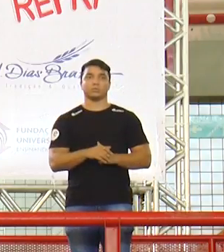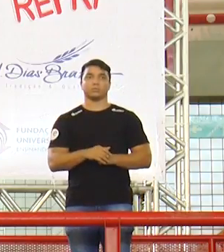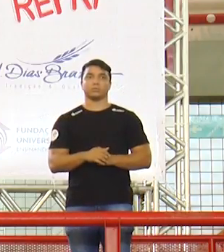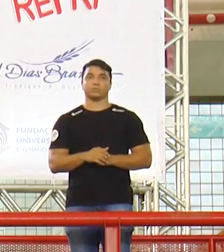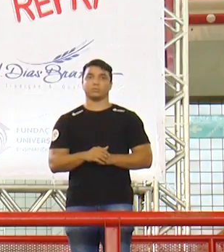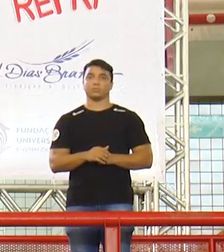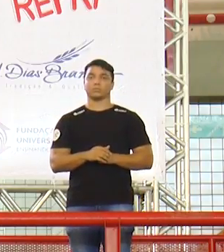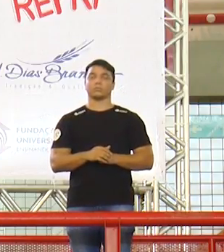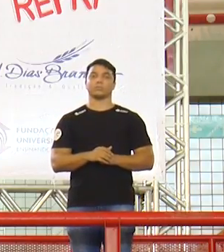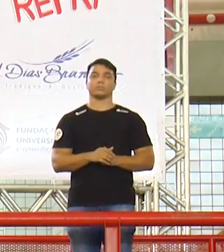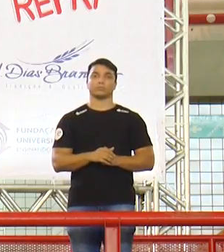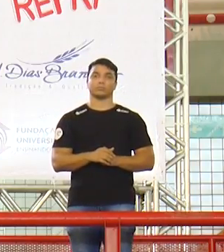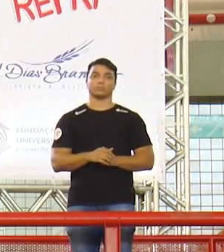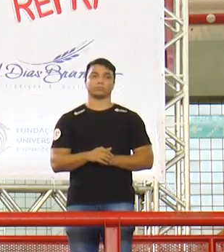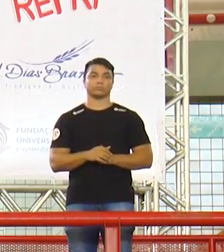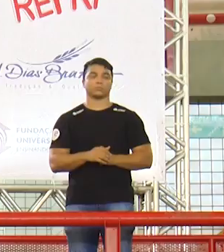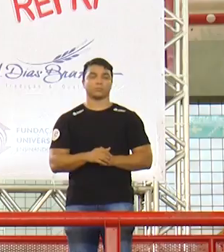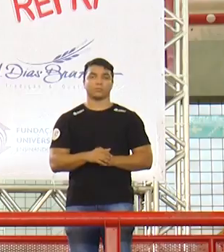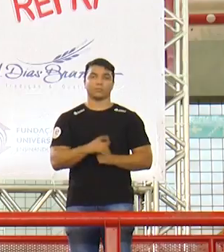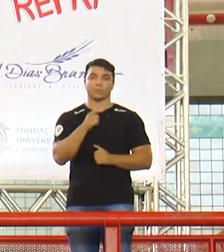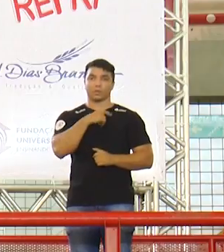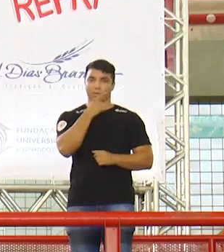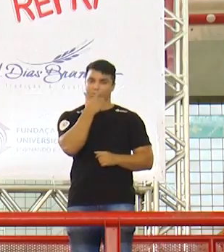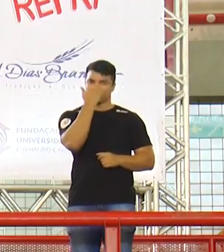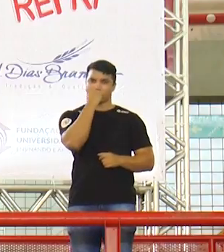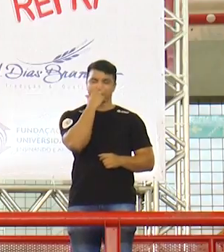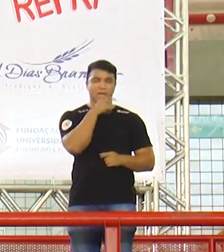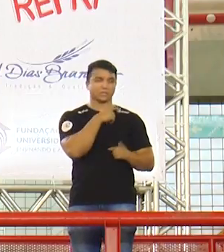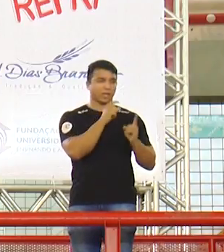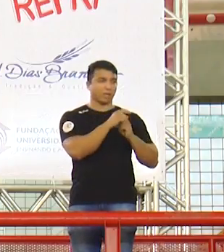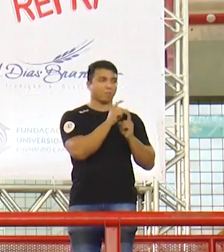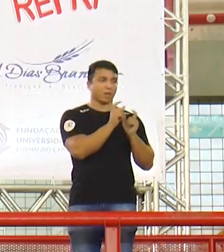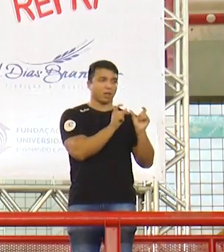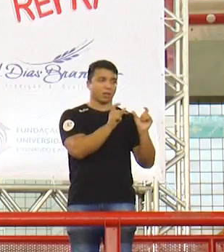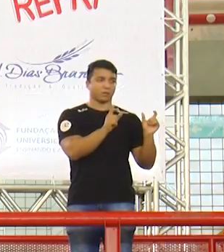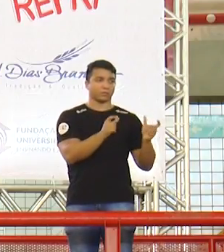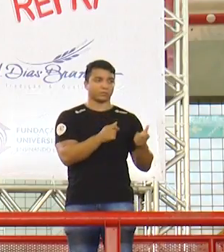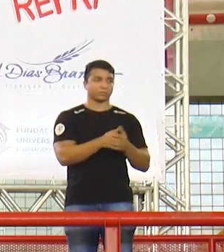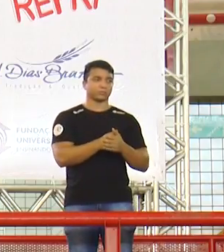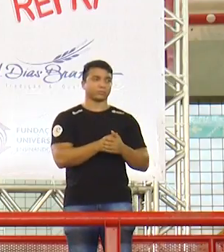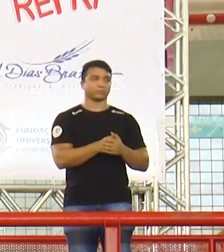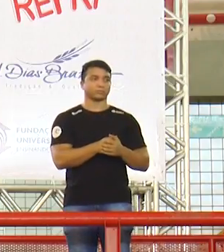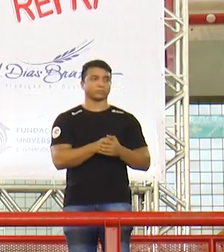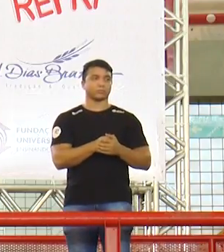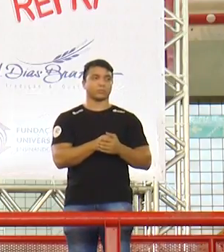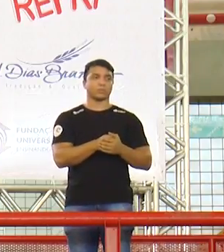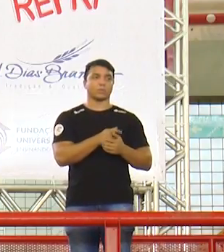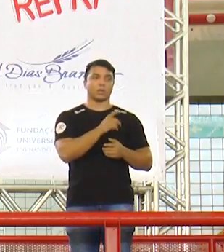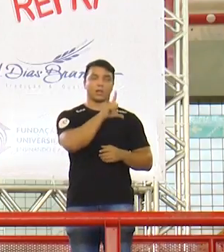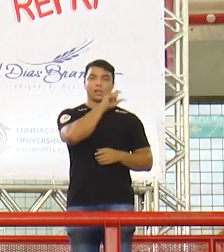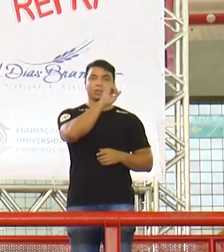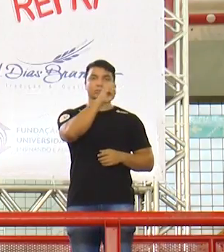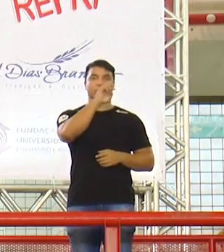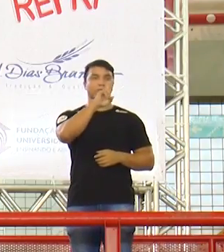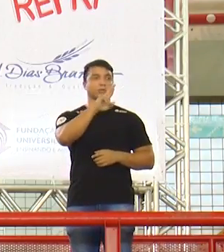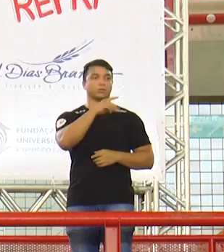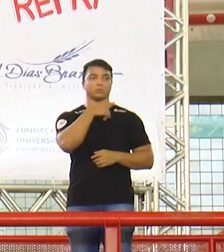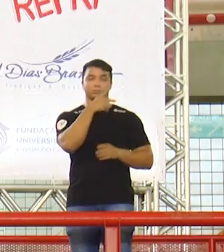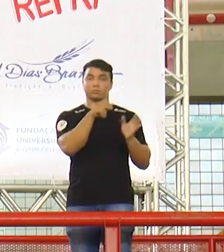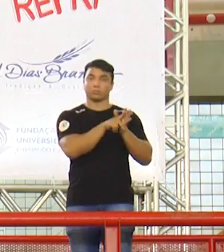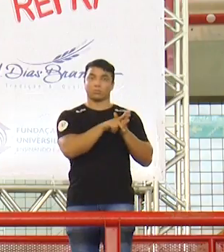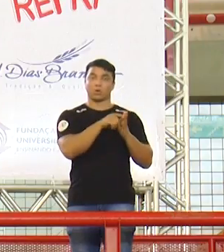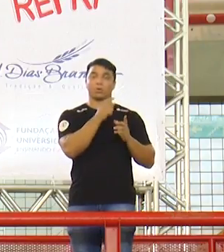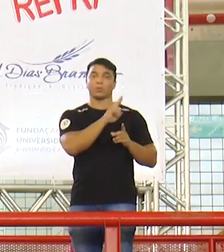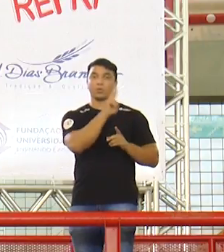Laser é uma sigla, mas você usa como palavra, que eu sei. Laser é uma sigla dos nomes